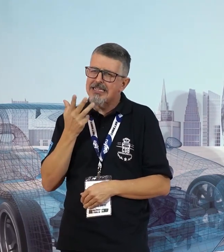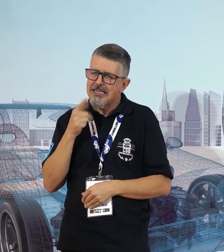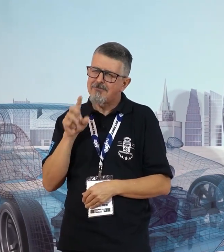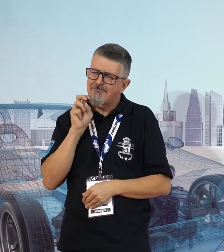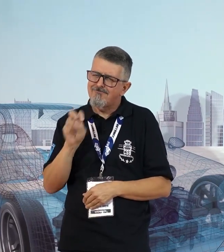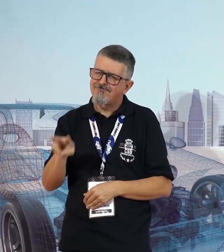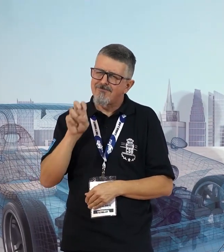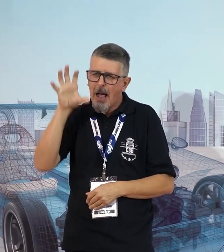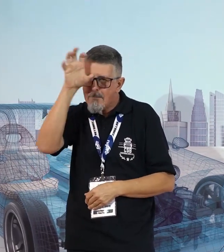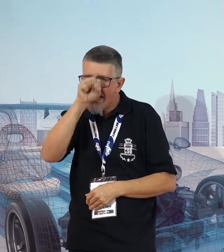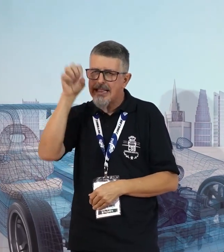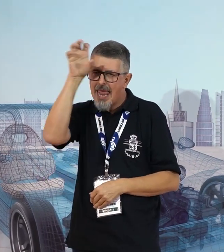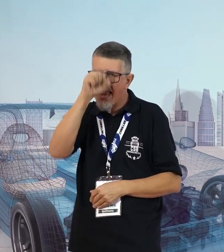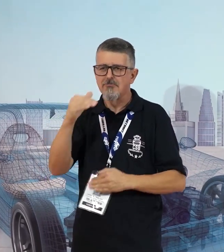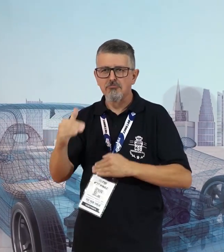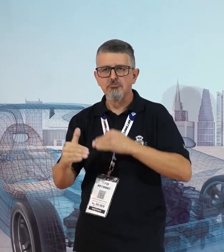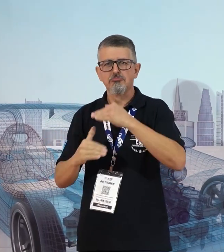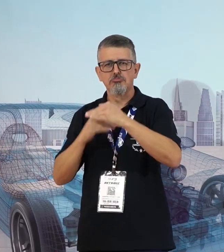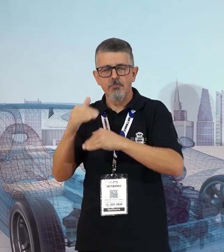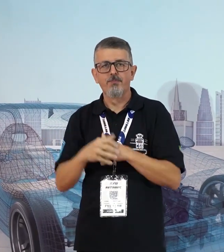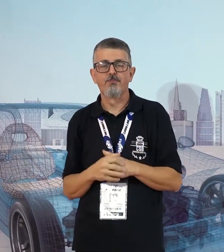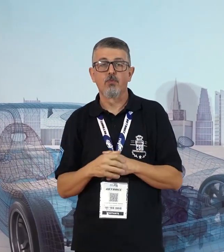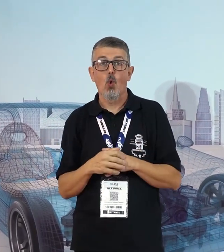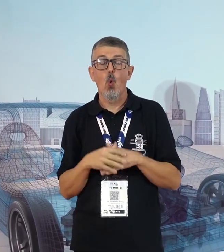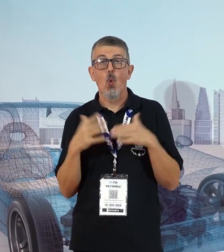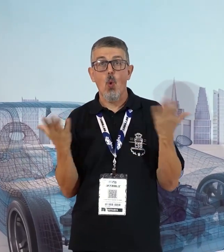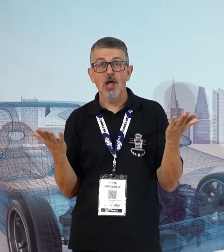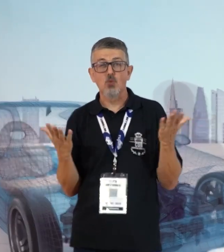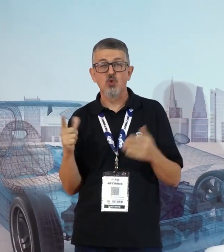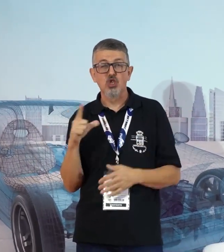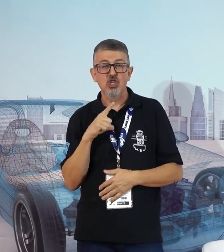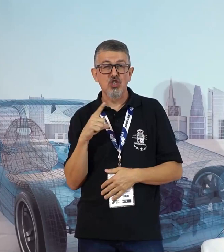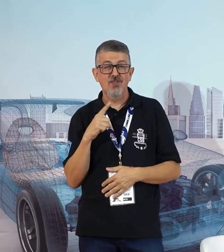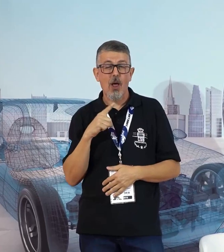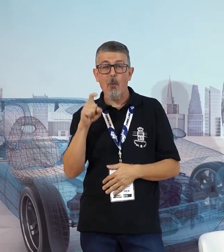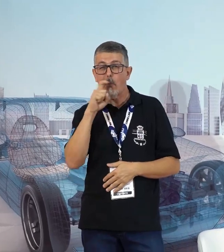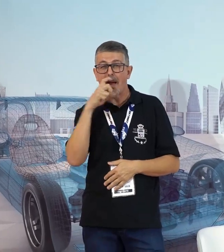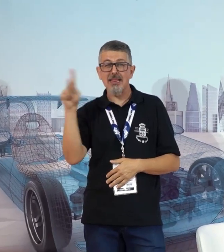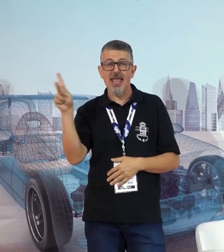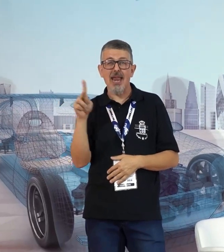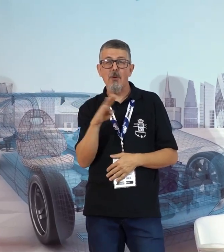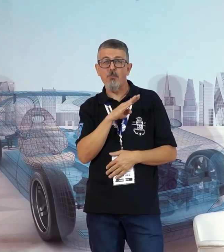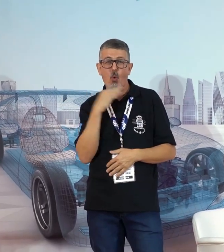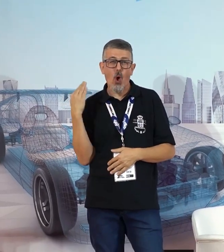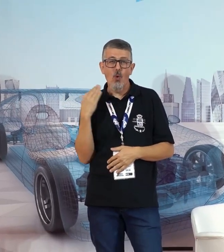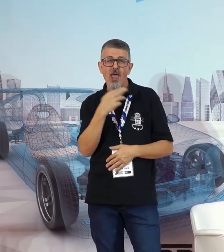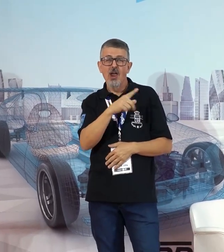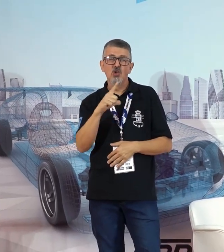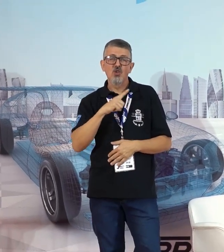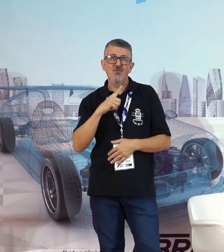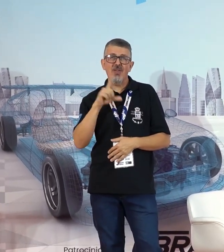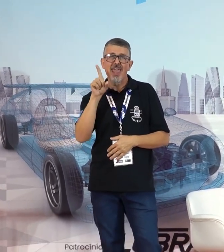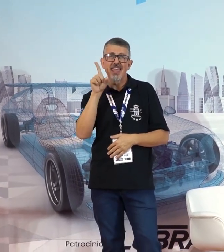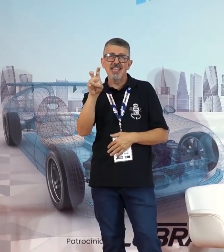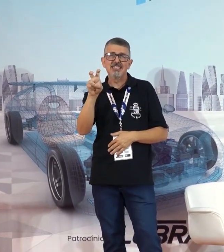desde criança, a aprender nisso. Quando o pai dele faleceu,